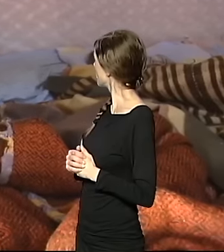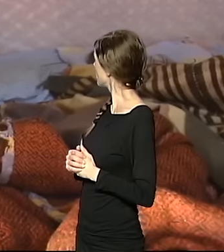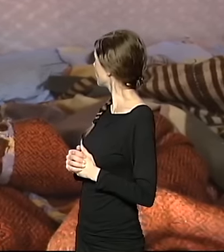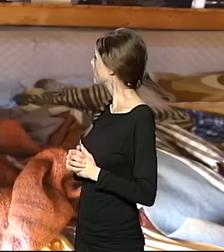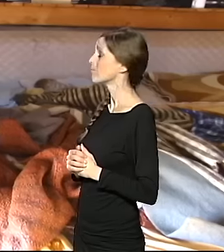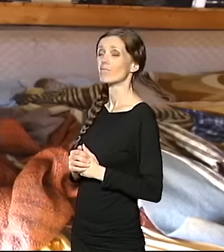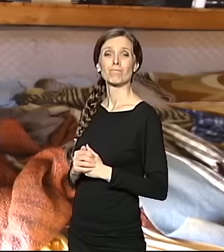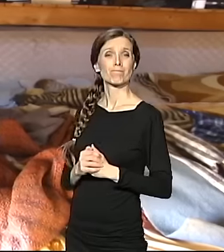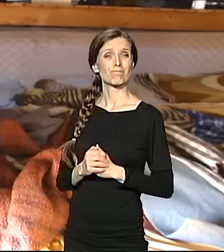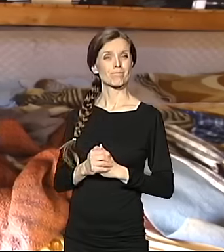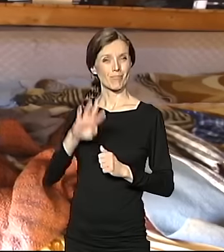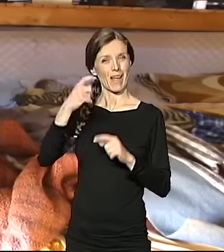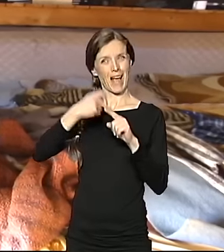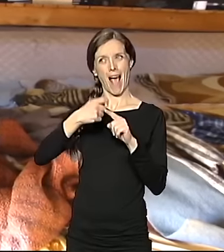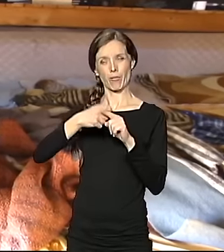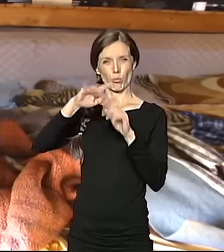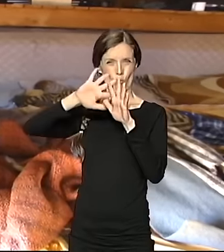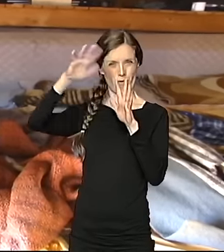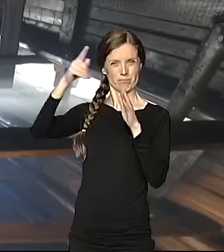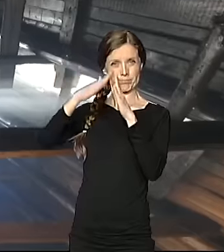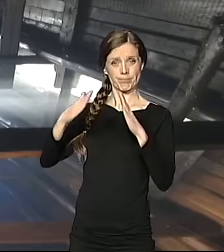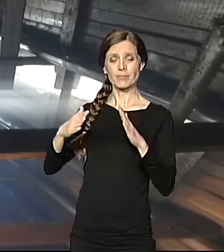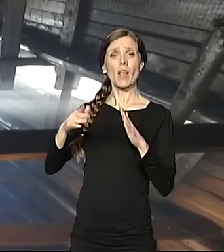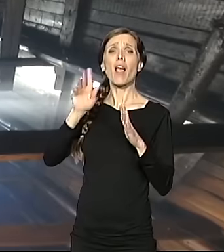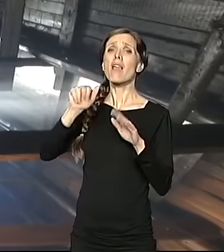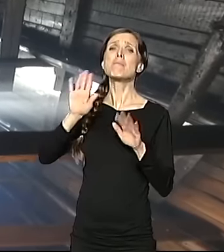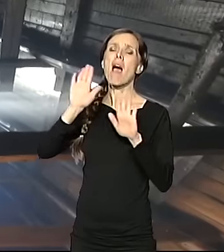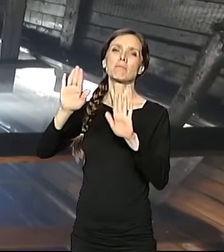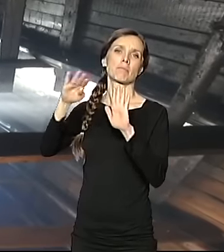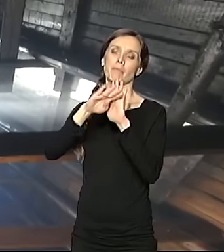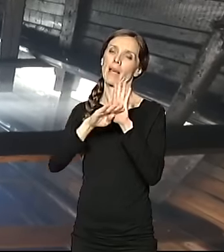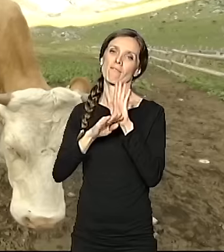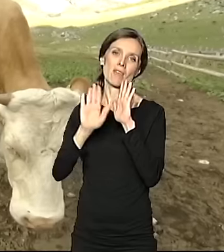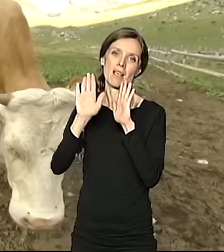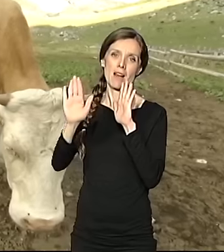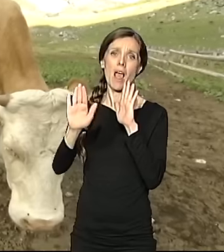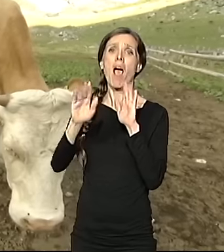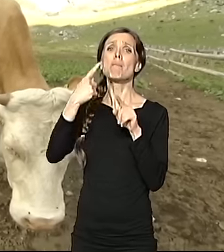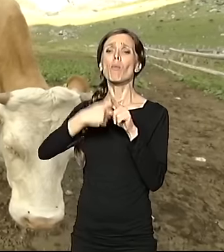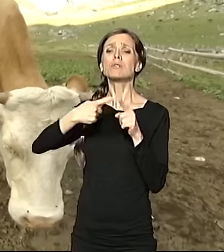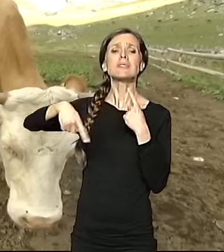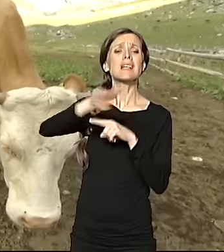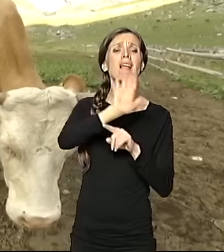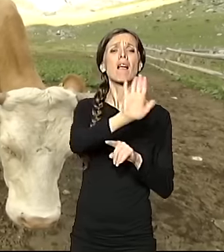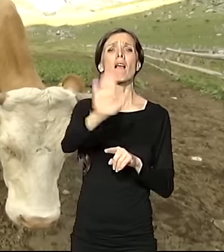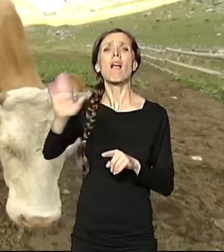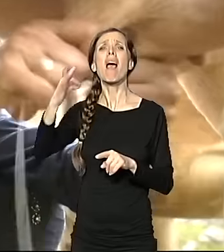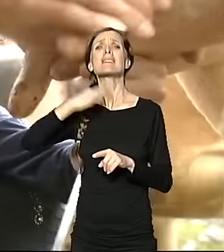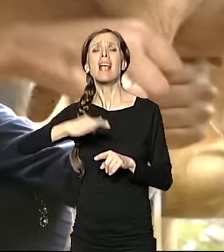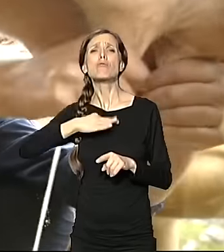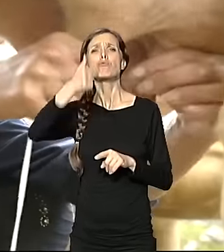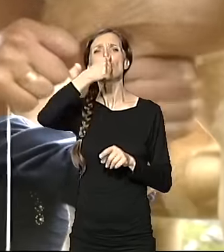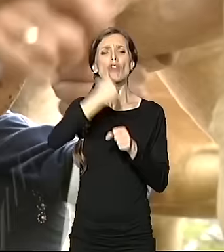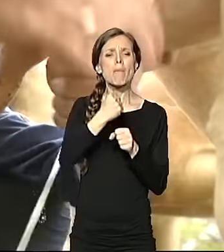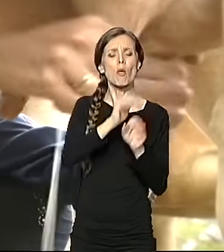Na Katunu život ima svoja pravila koja važe samo ovde. Na Katunu postoji utvrđena podela poslova i hijerarhija.